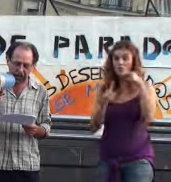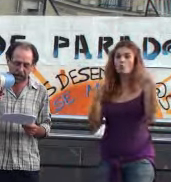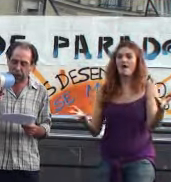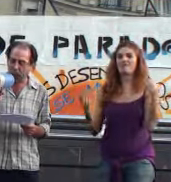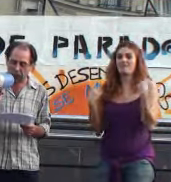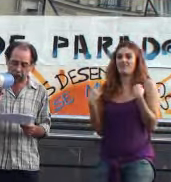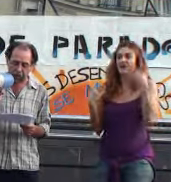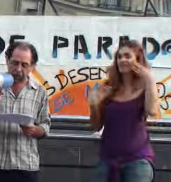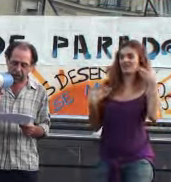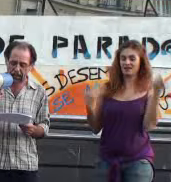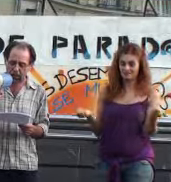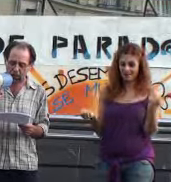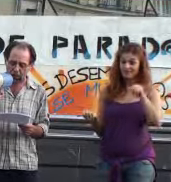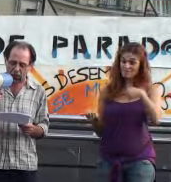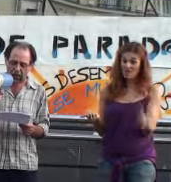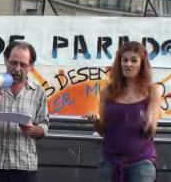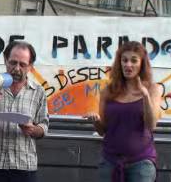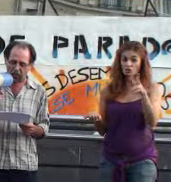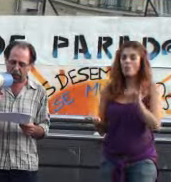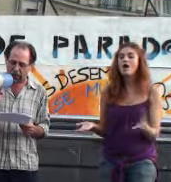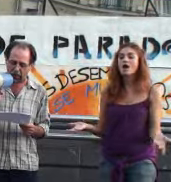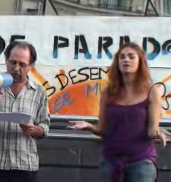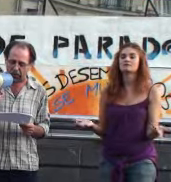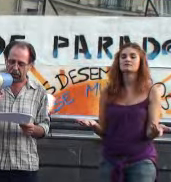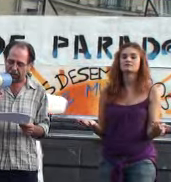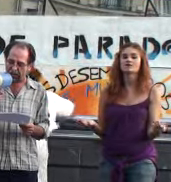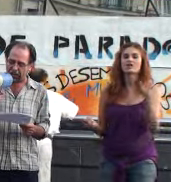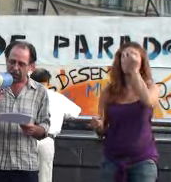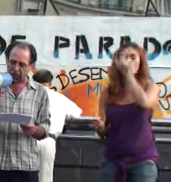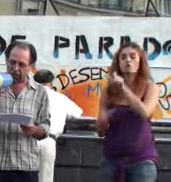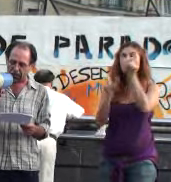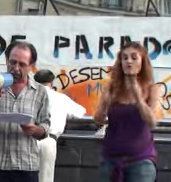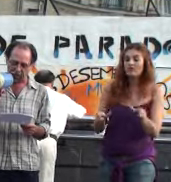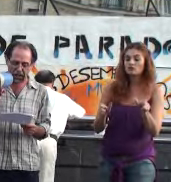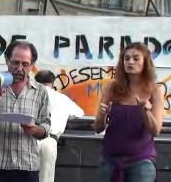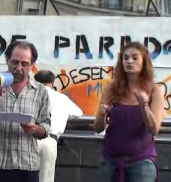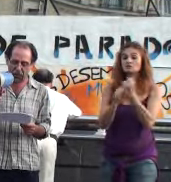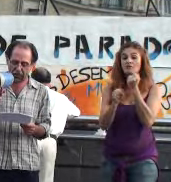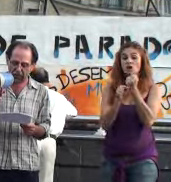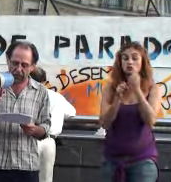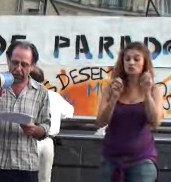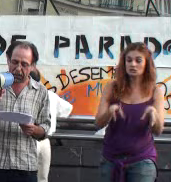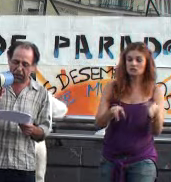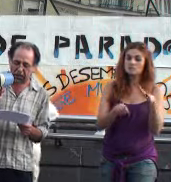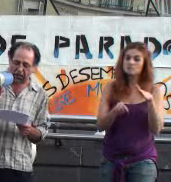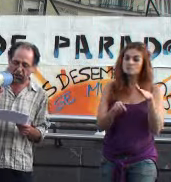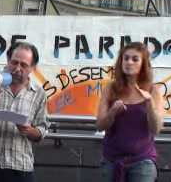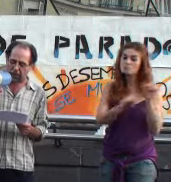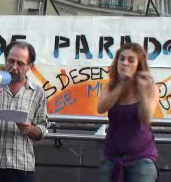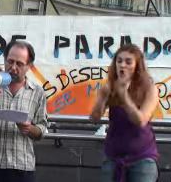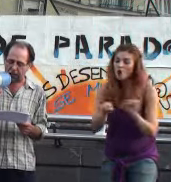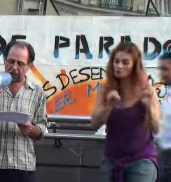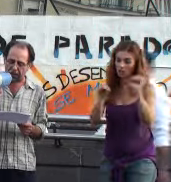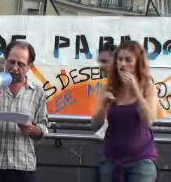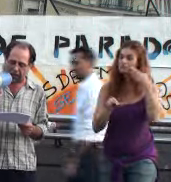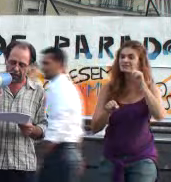digna, a una protección adecuada a los ciudadanos y ciudadanas desempleados, a los que padezcan